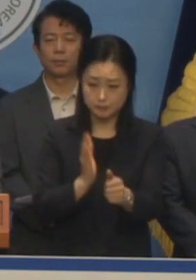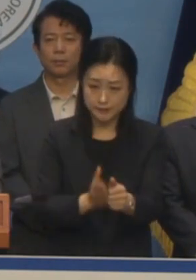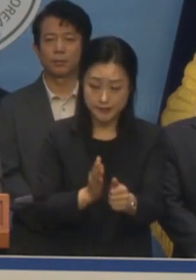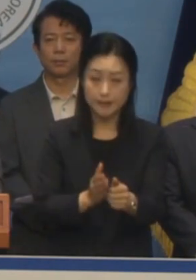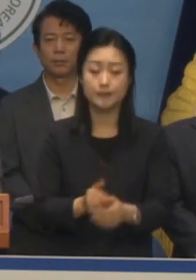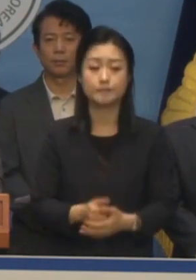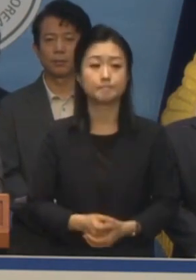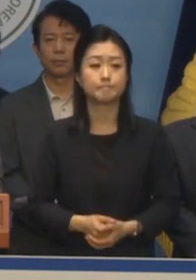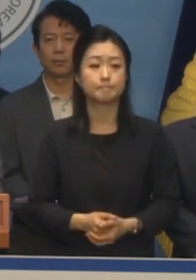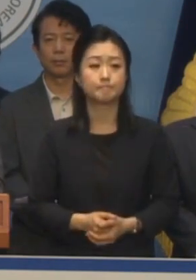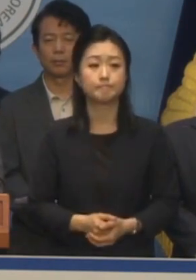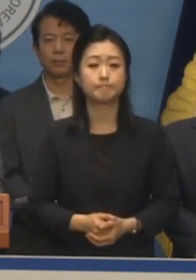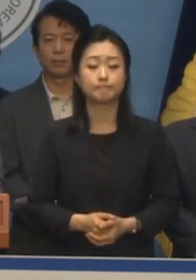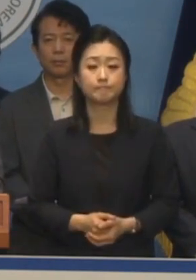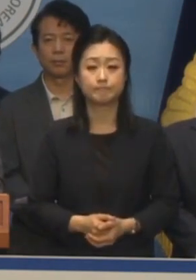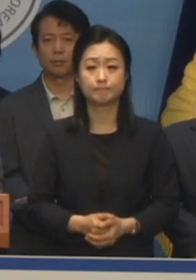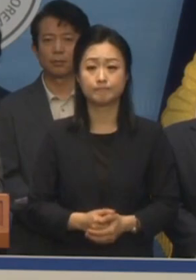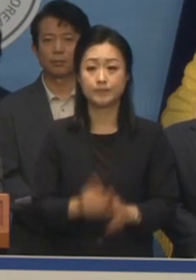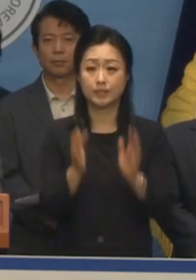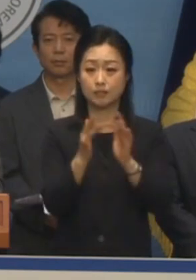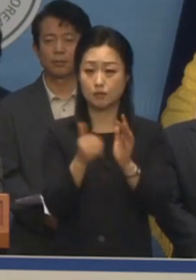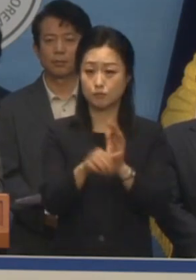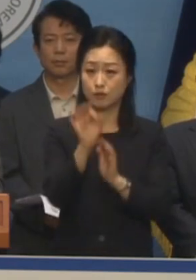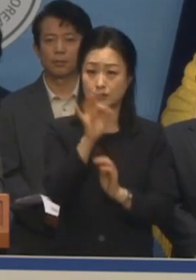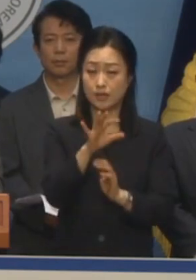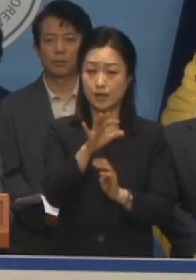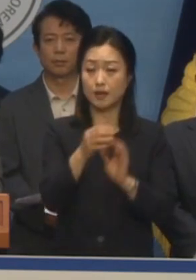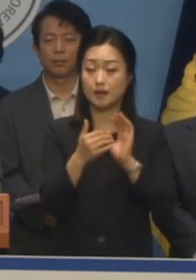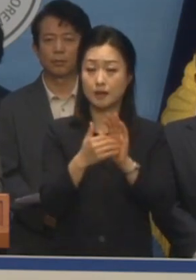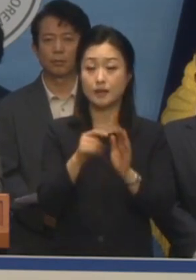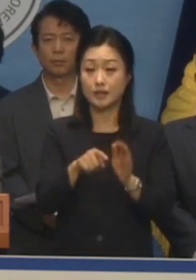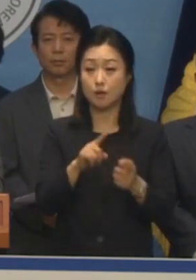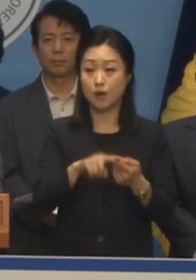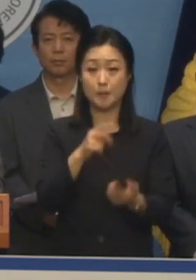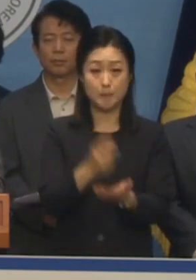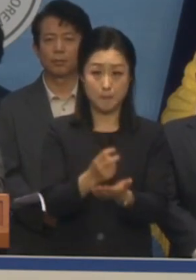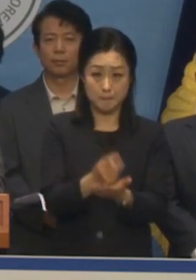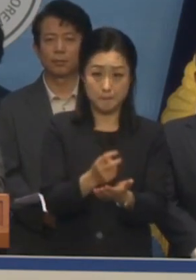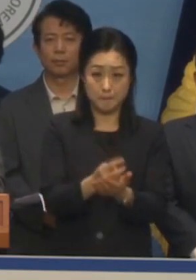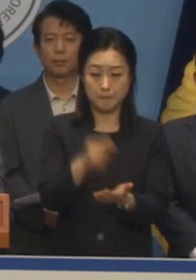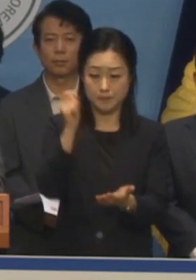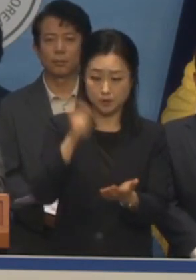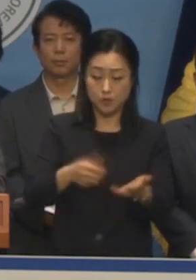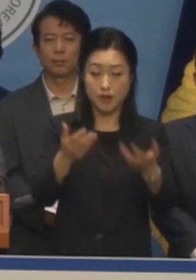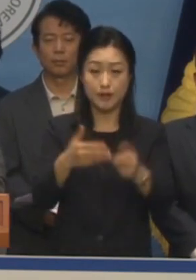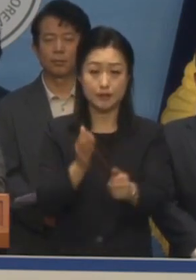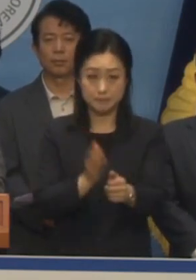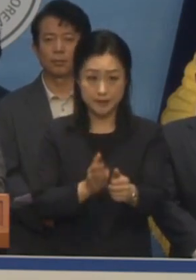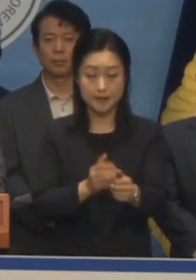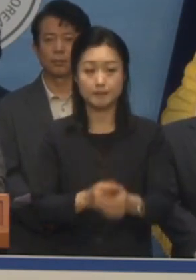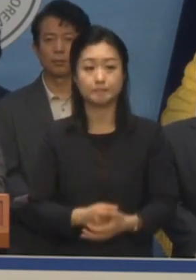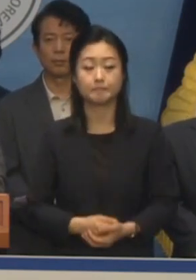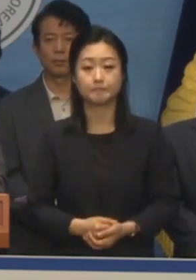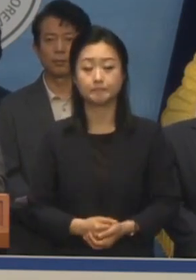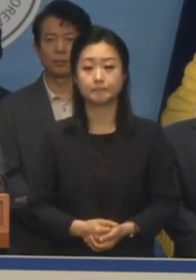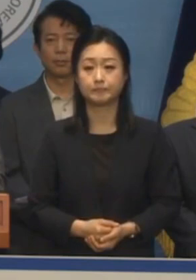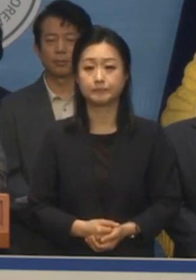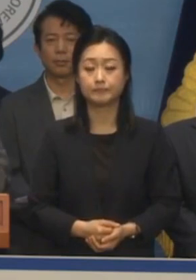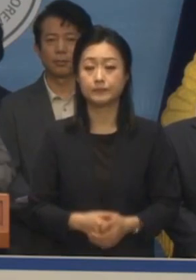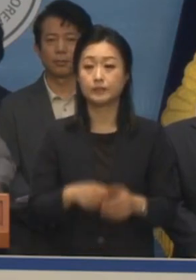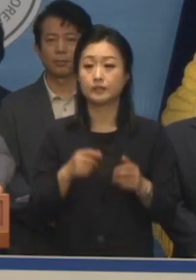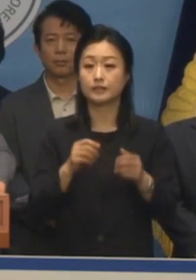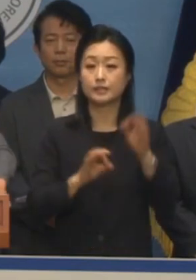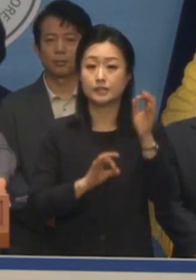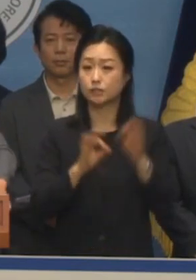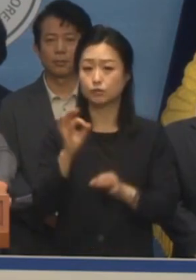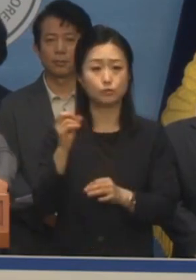발생하지 않도록 반드시 온라인 플랫폼법을 제정하고 통과시키기를 간곡히 부탁드립니다. 두 번의